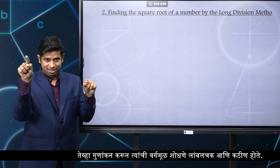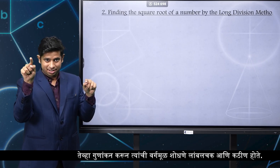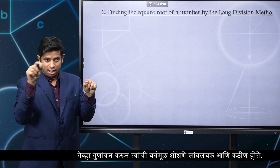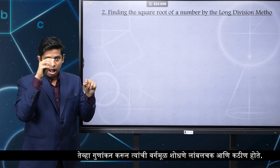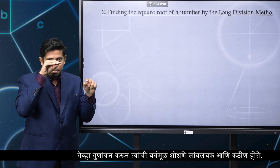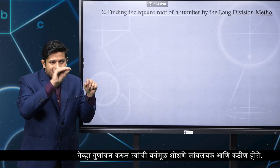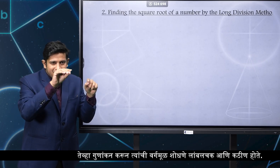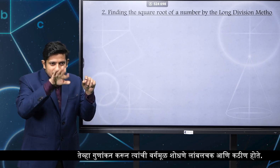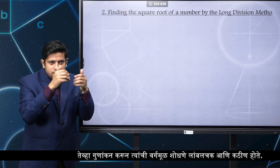लांबलचक आणि कठीण होते.